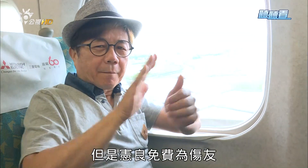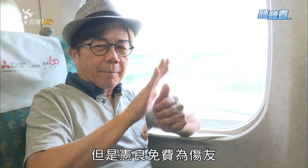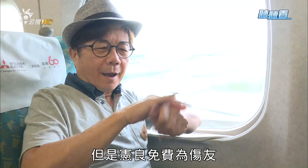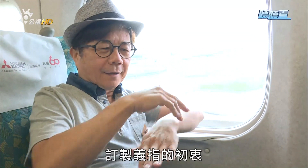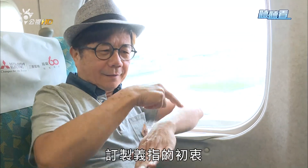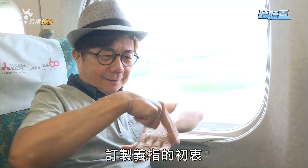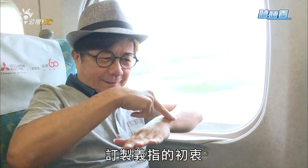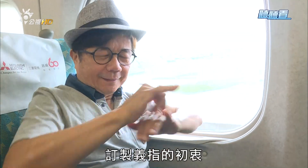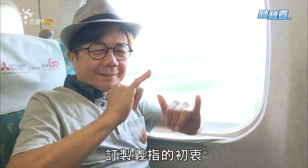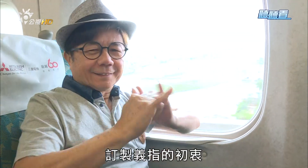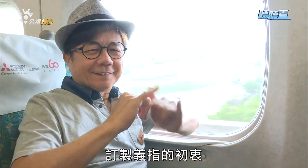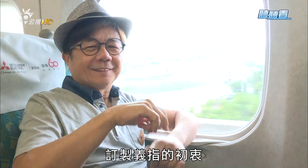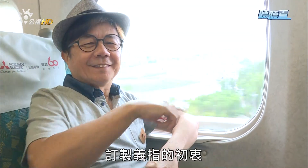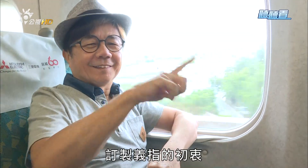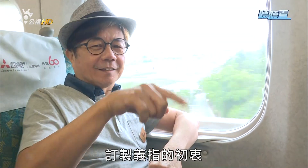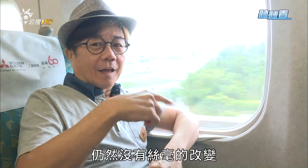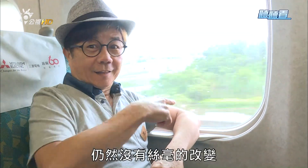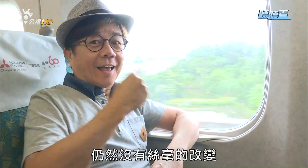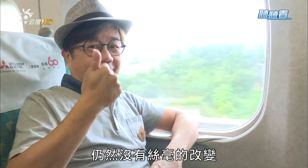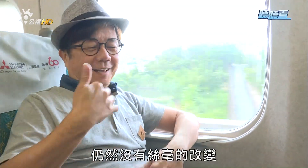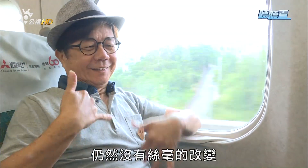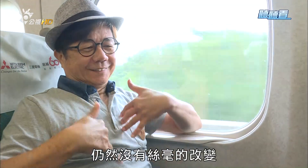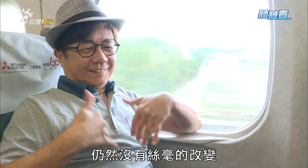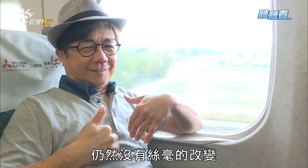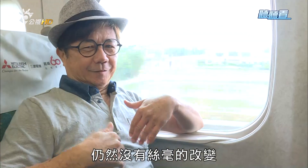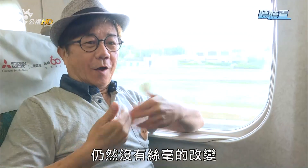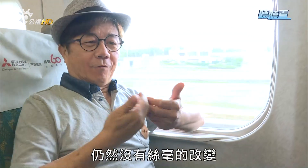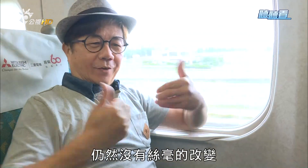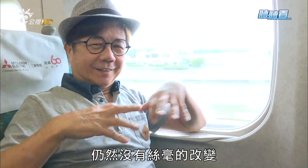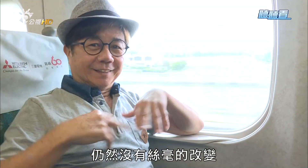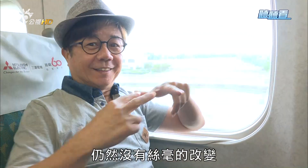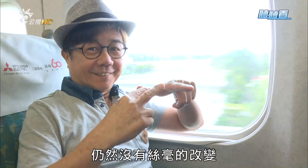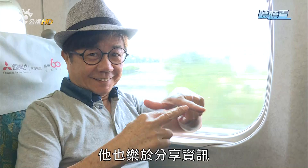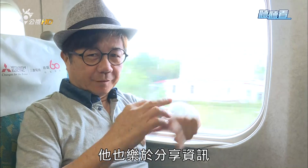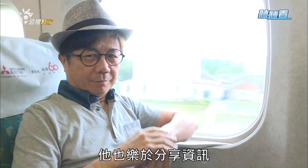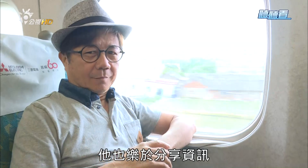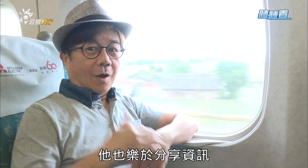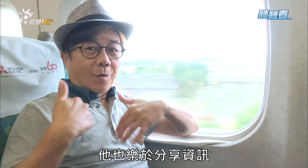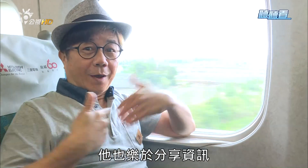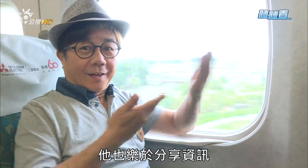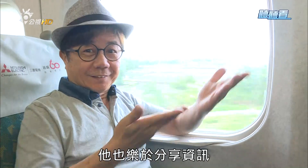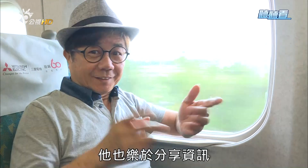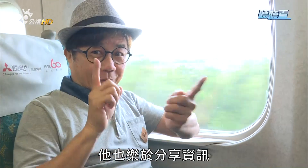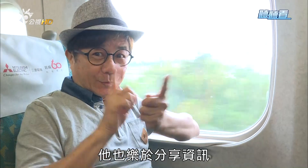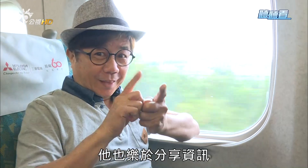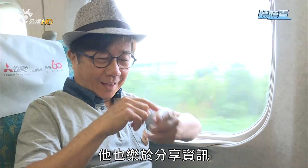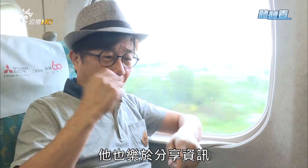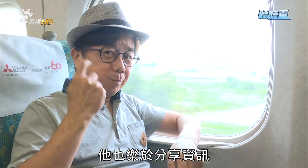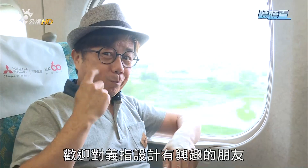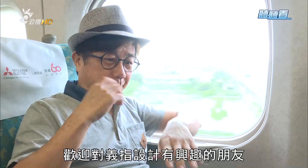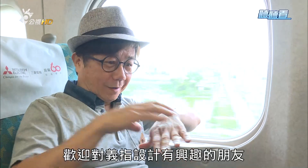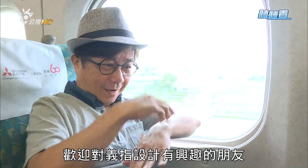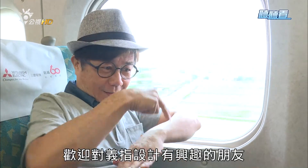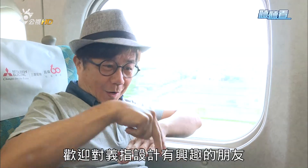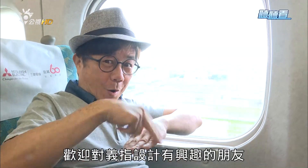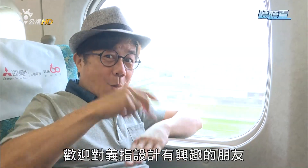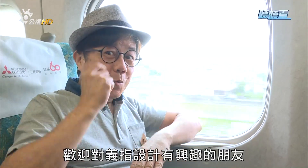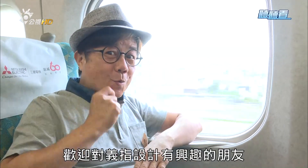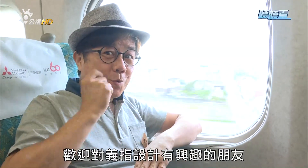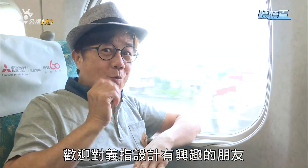友定制义纸的初衷仍然没有丝毫的改变，他也乐于分享资讯，欢迎对义纸设计有兴